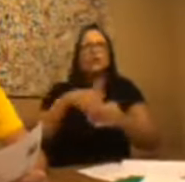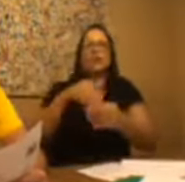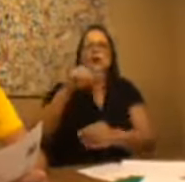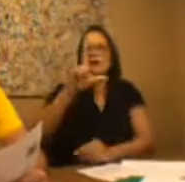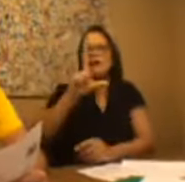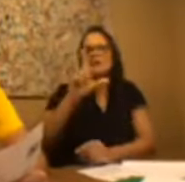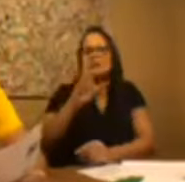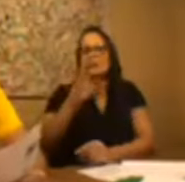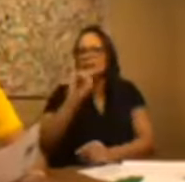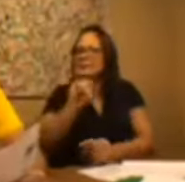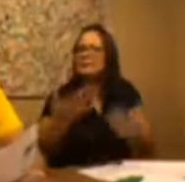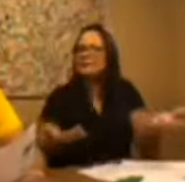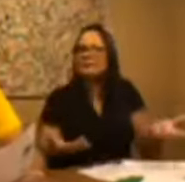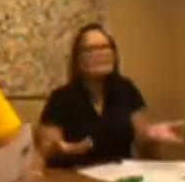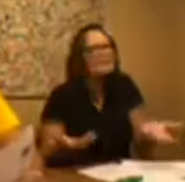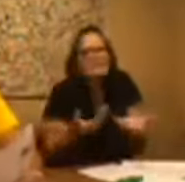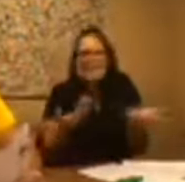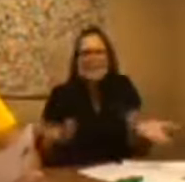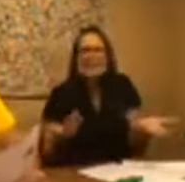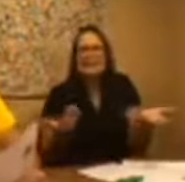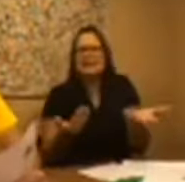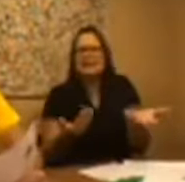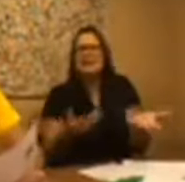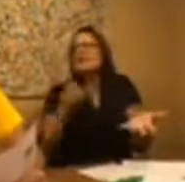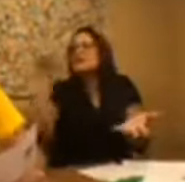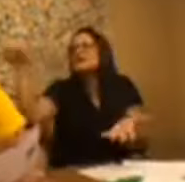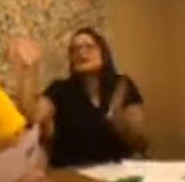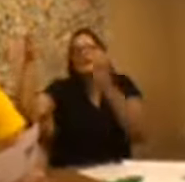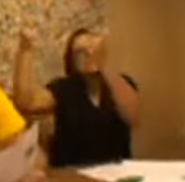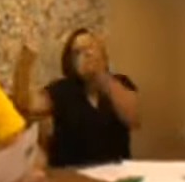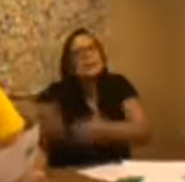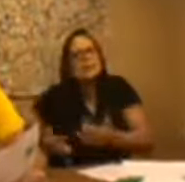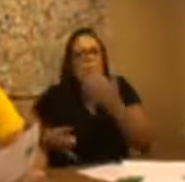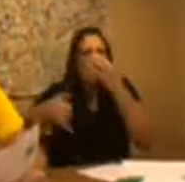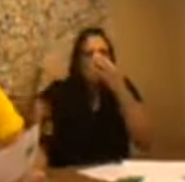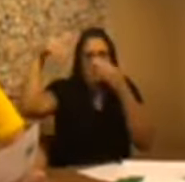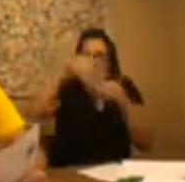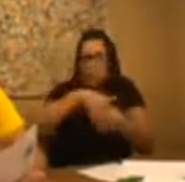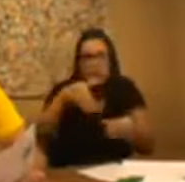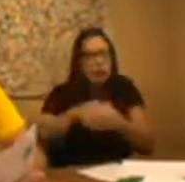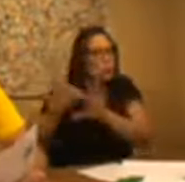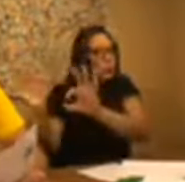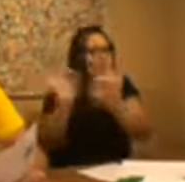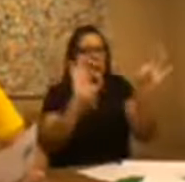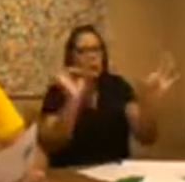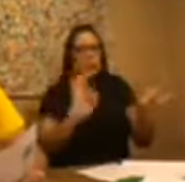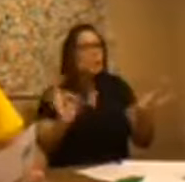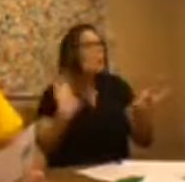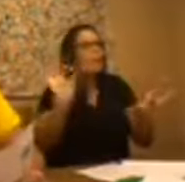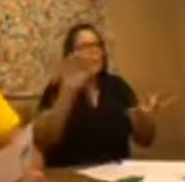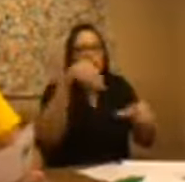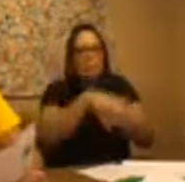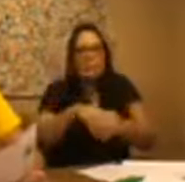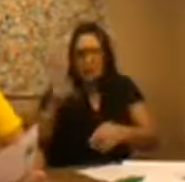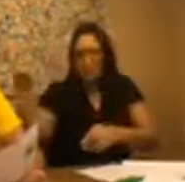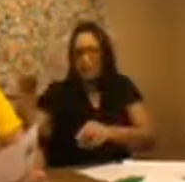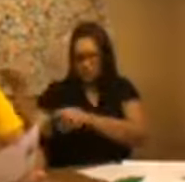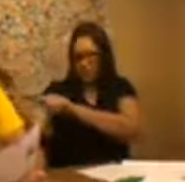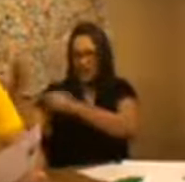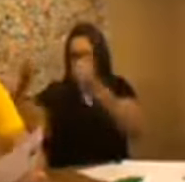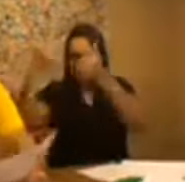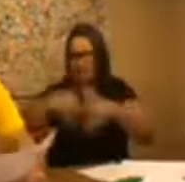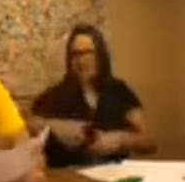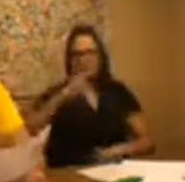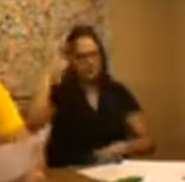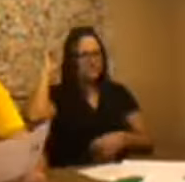mandou retirar isso a votação você pode explicar foi simbólica ninguém votou dentro do painel que foi a rapidinha porque